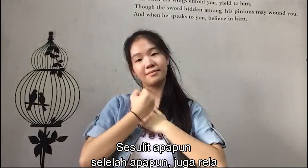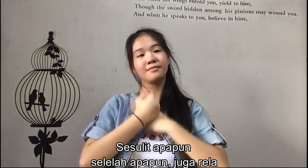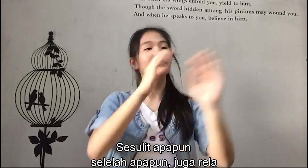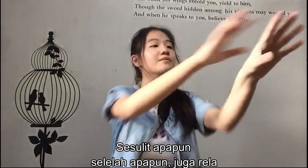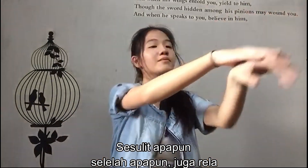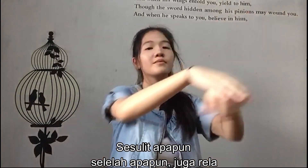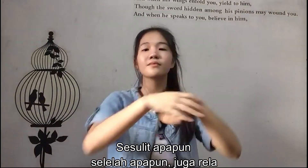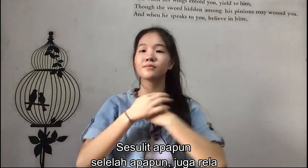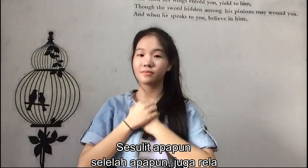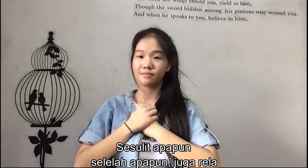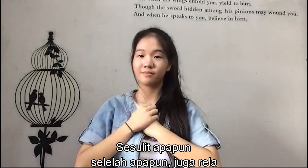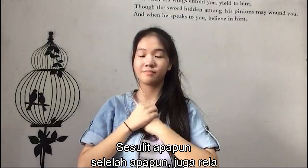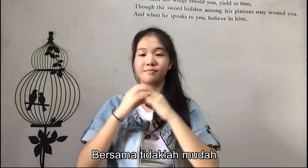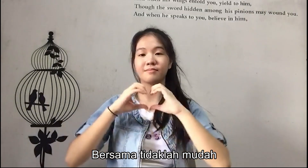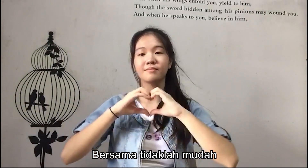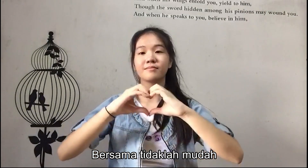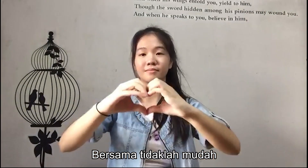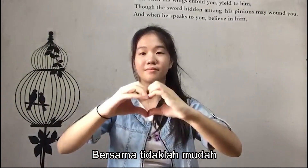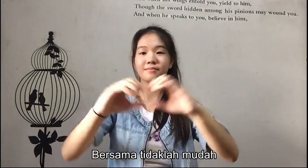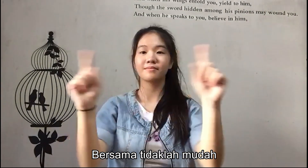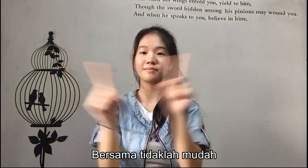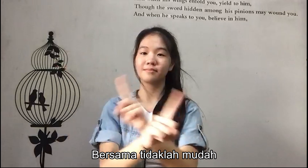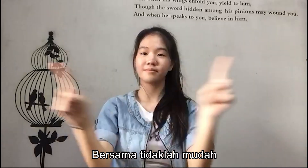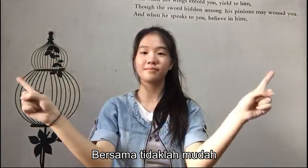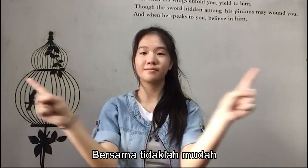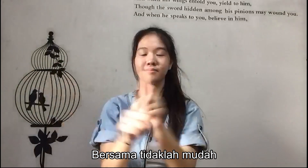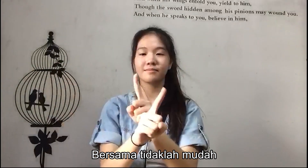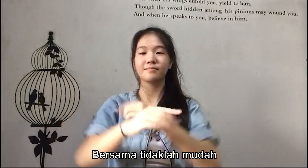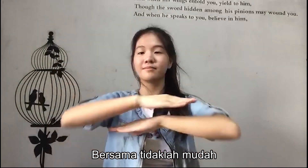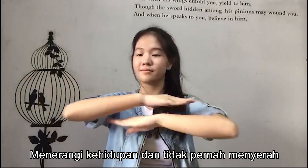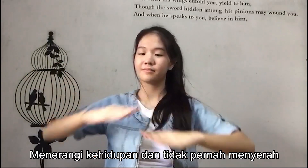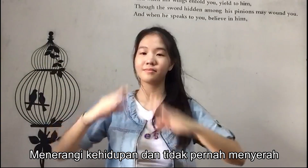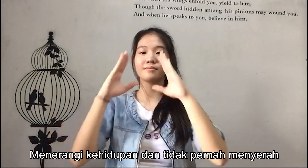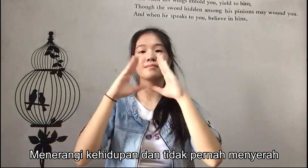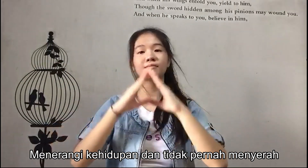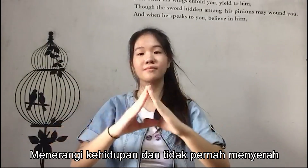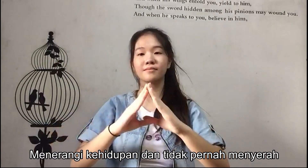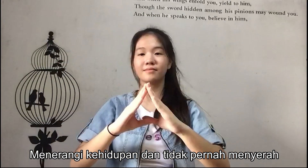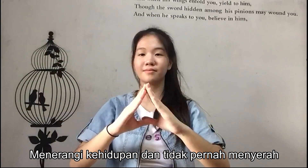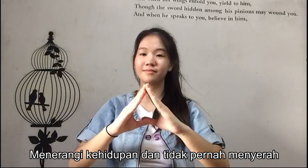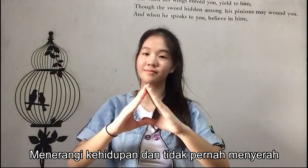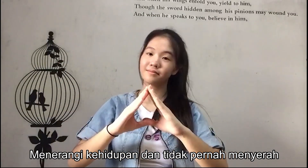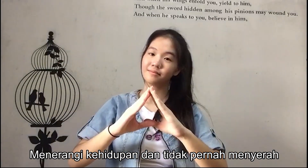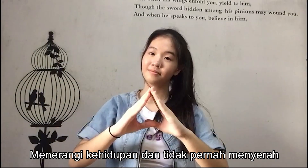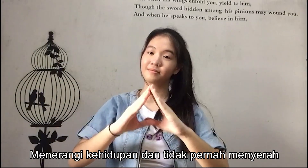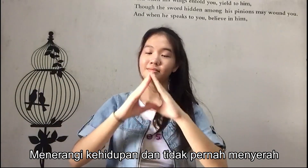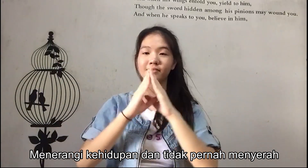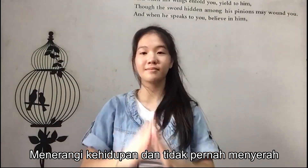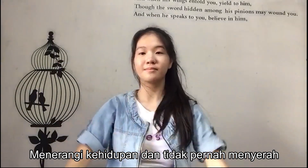累也愿意，在一起不容易，点亮生命，